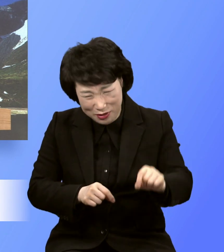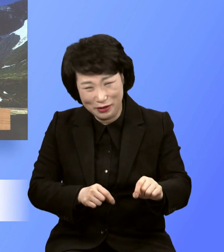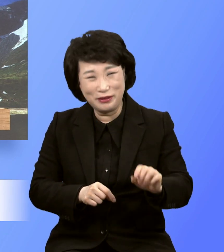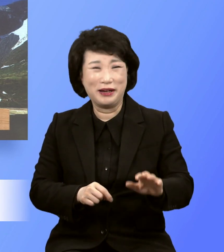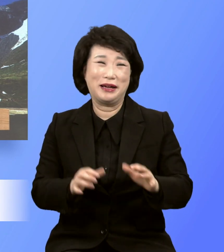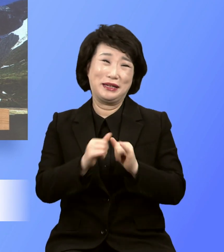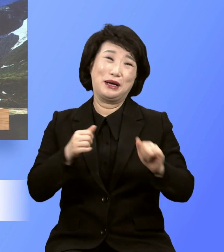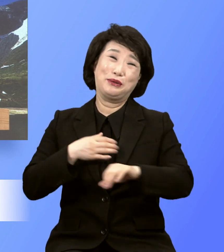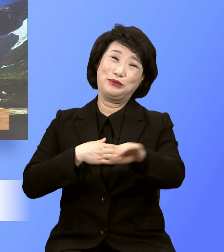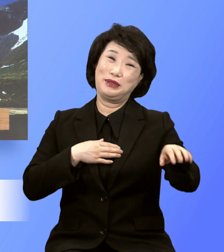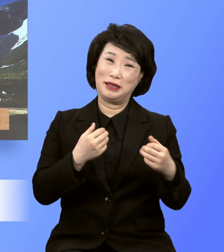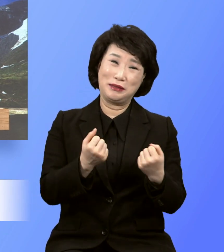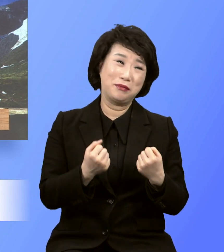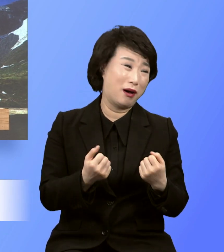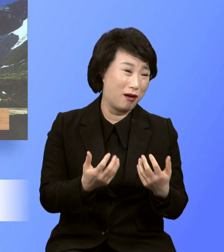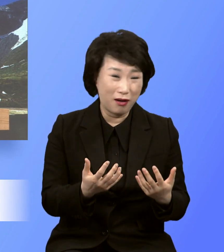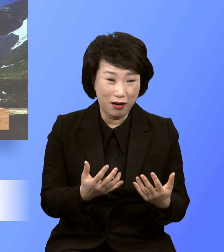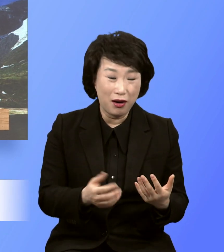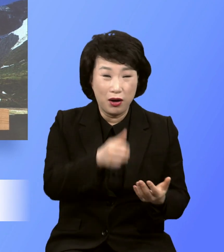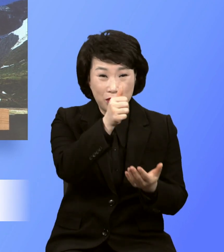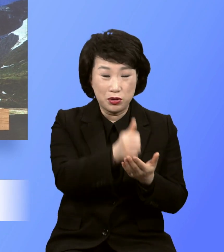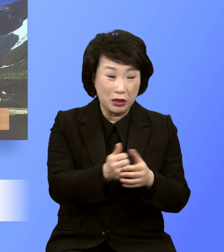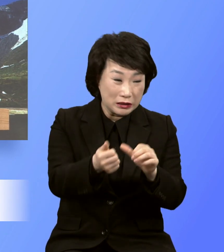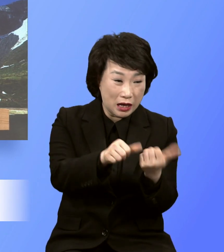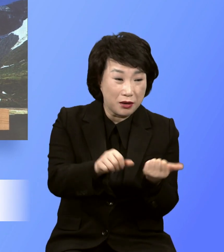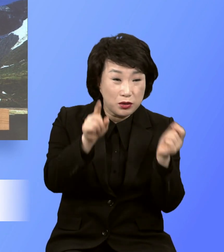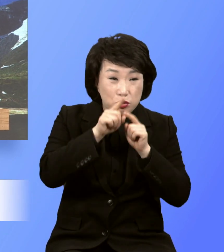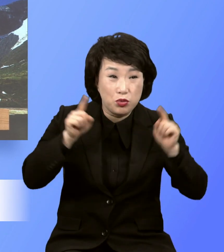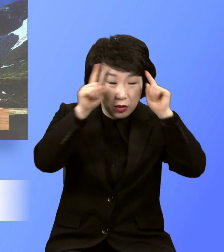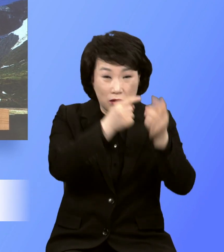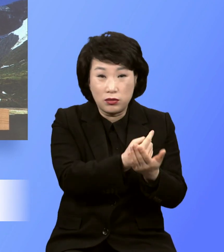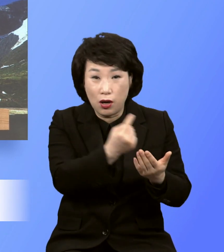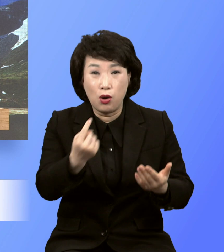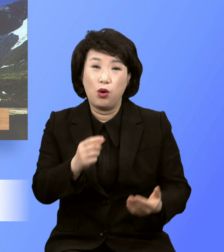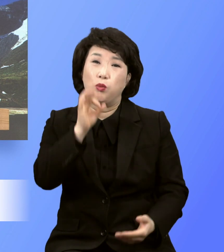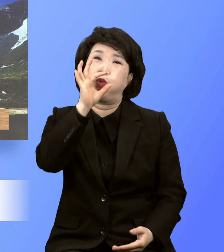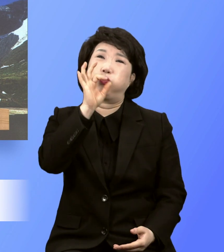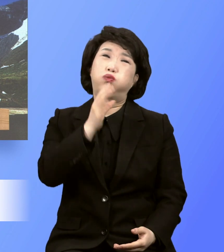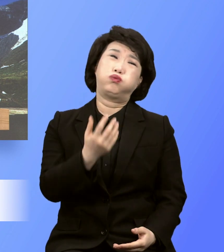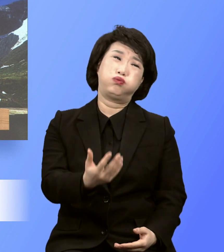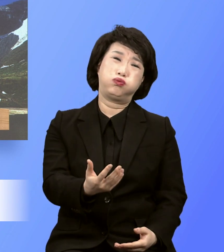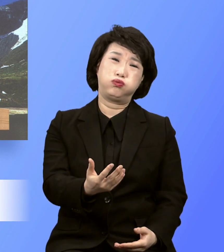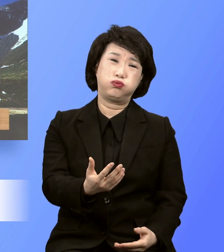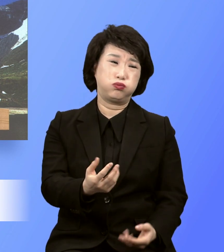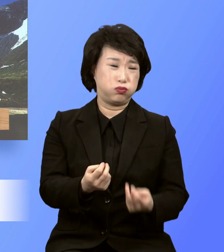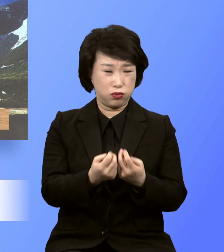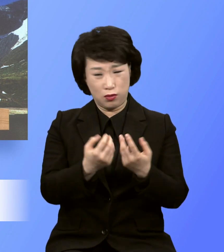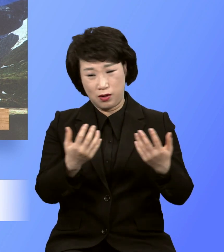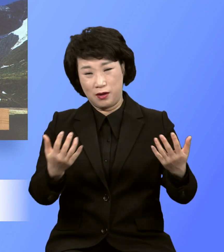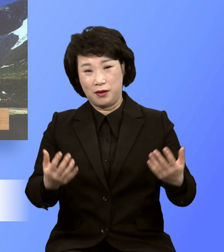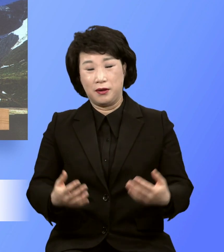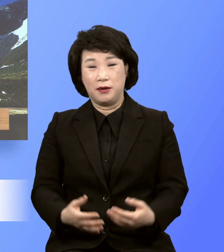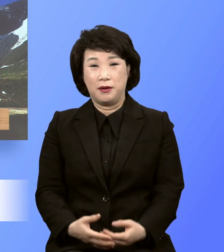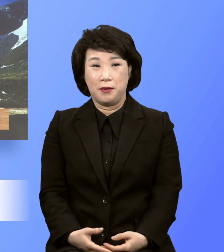인간의 힘으로는 죄에서 사망에서 지옥에서 벗어날 길이 없이